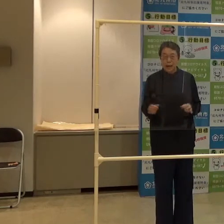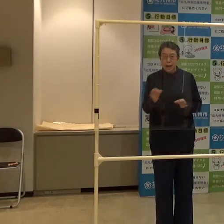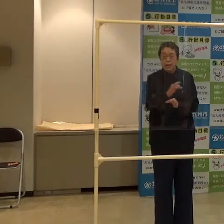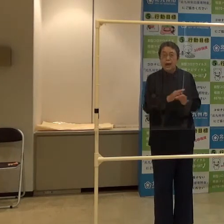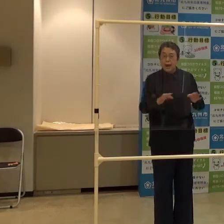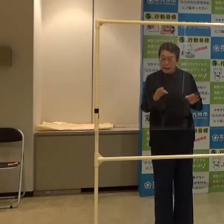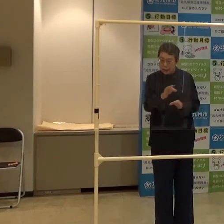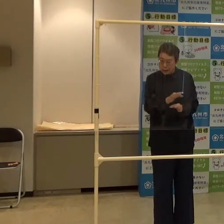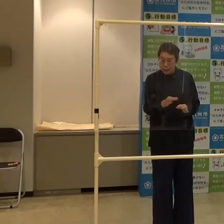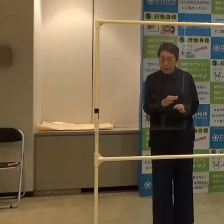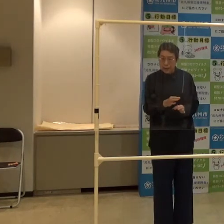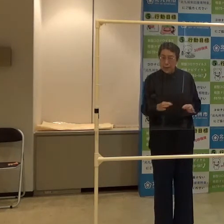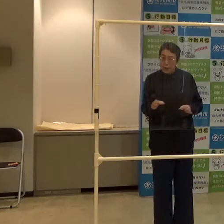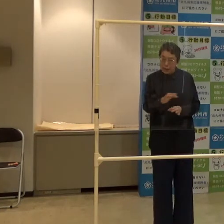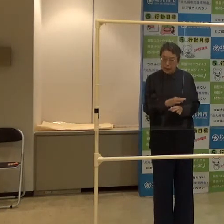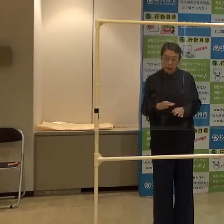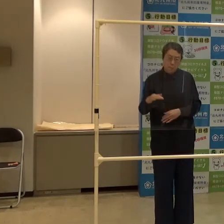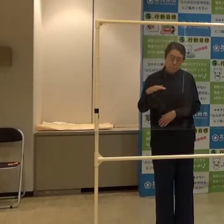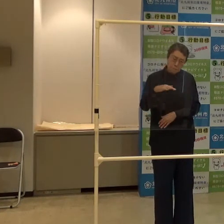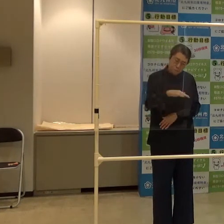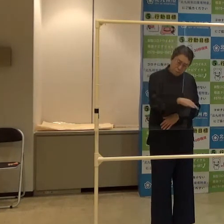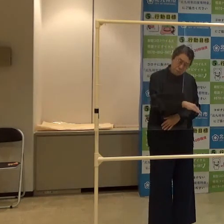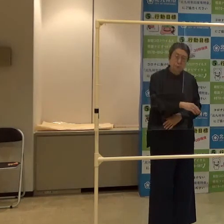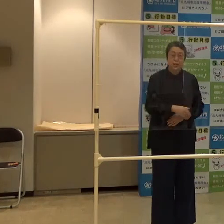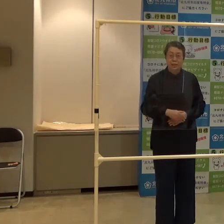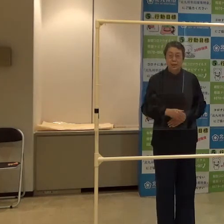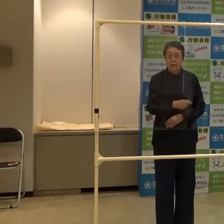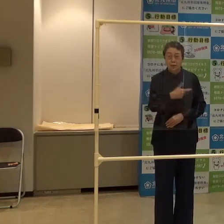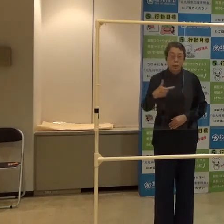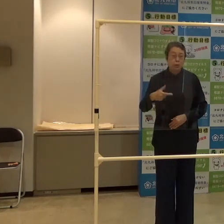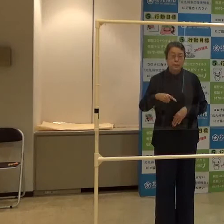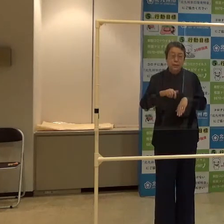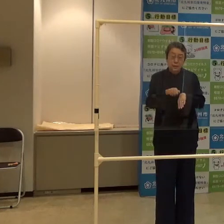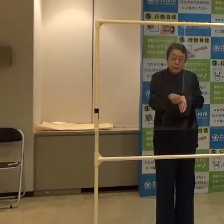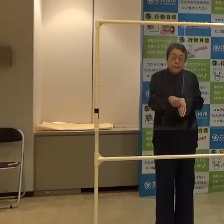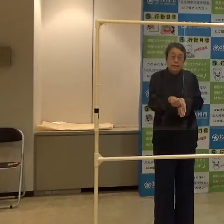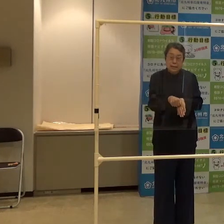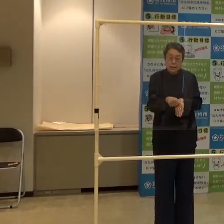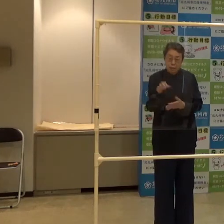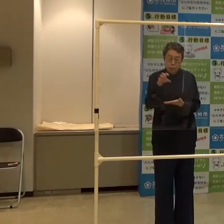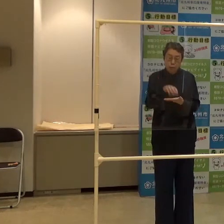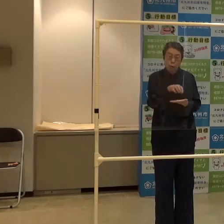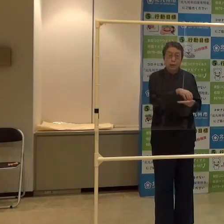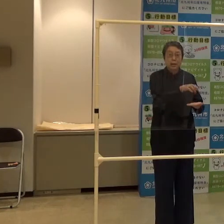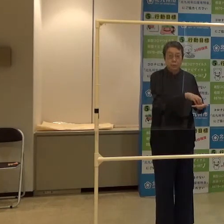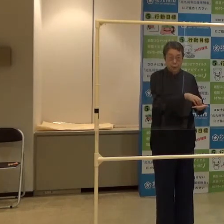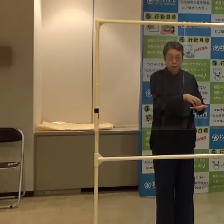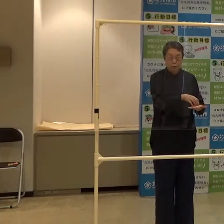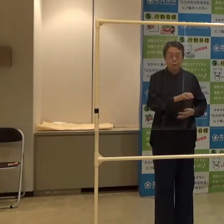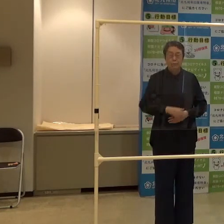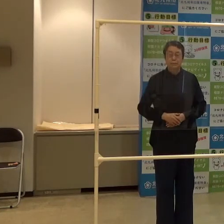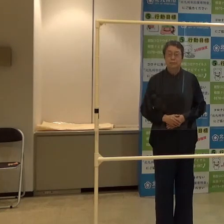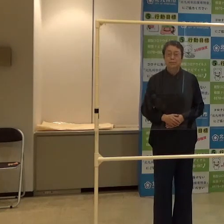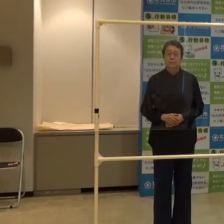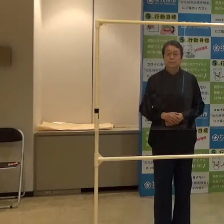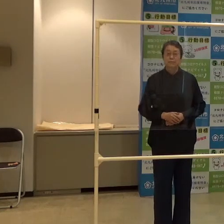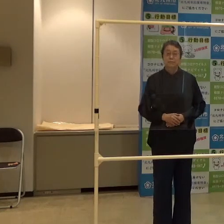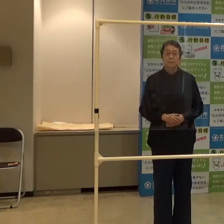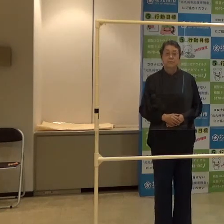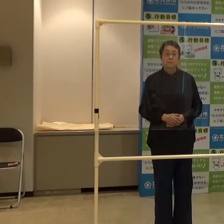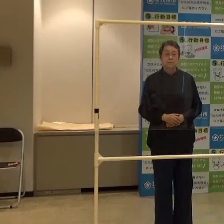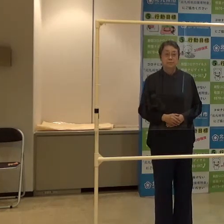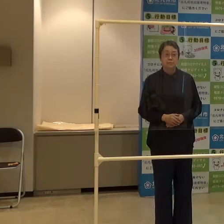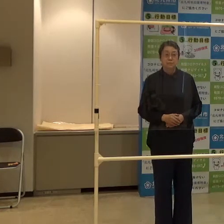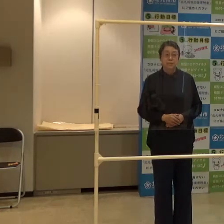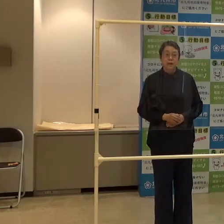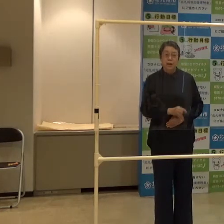向に対して悲観的な見方がたくさん出ている中であります、そうしたことによって折